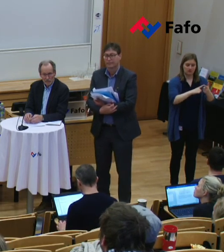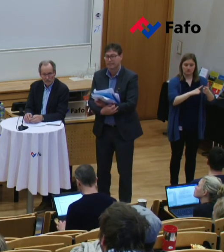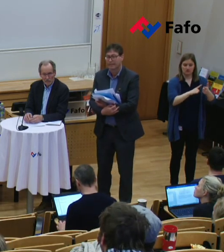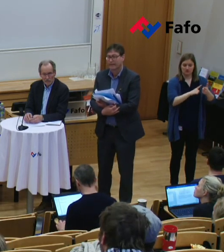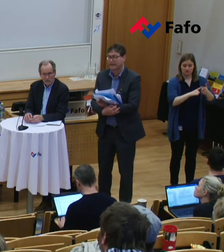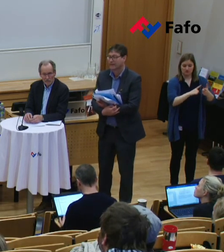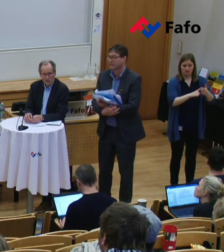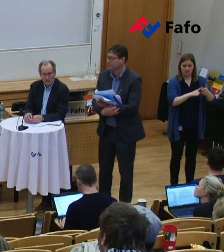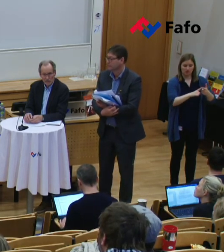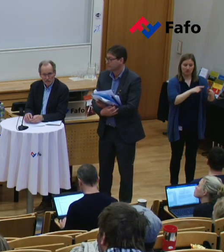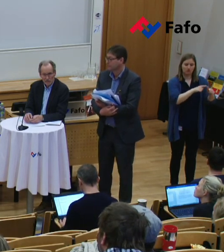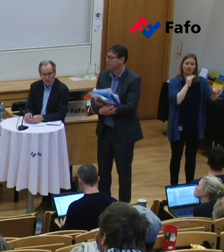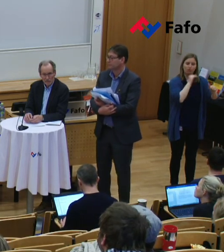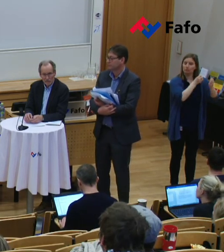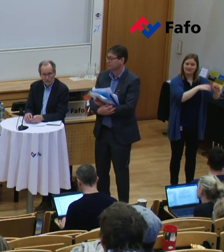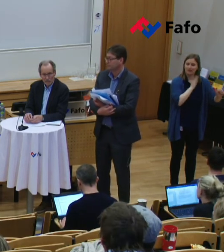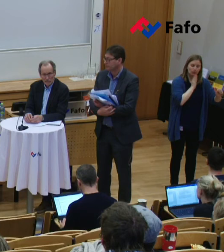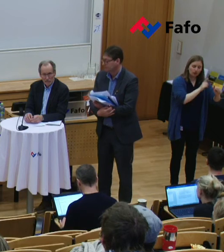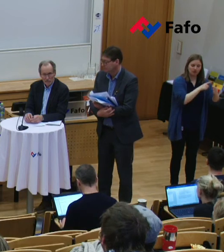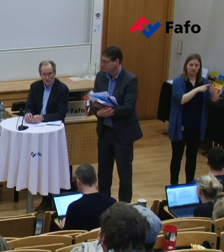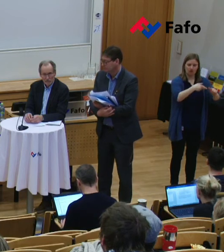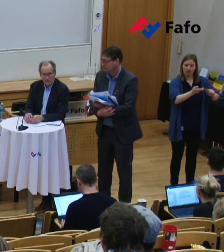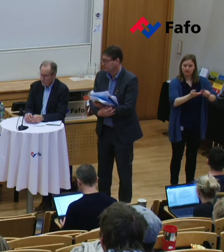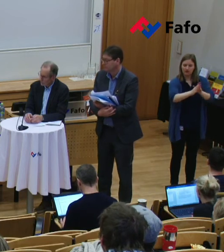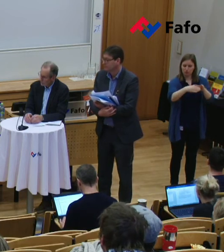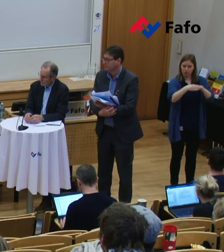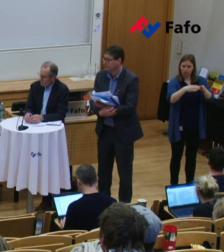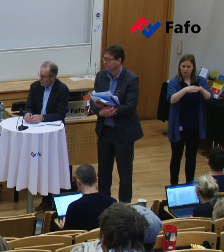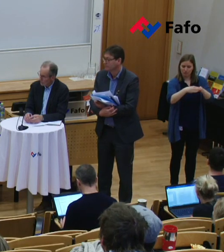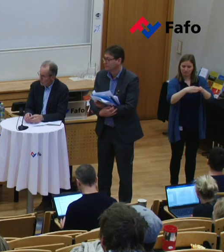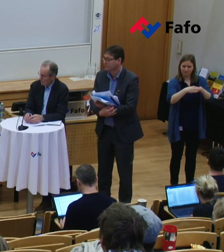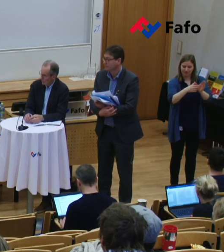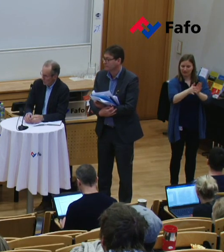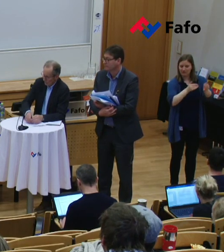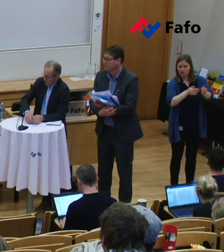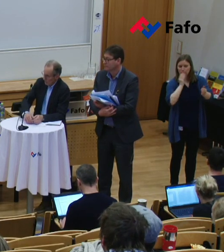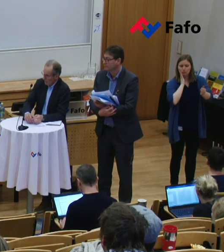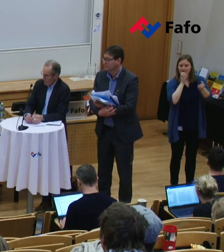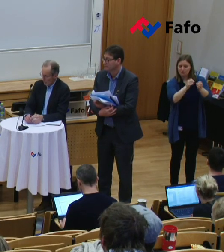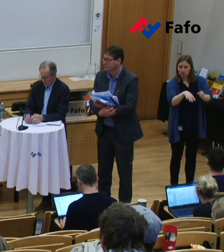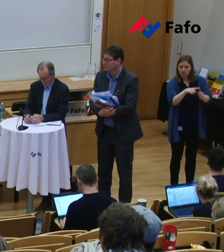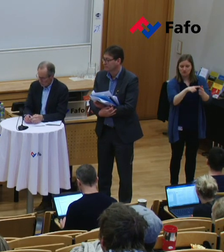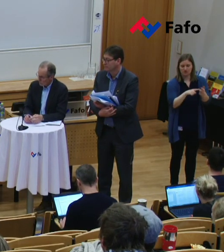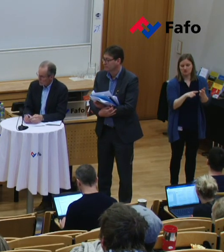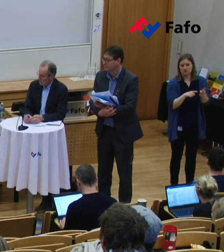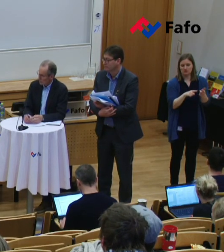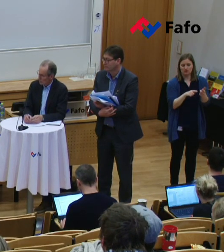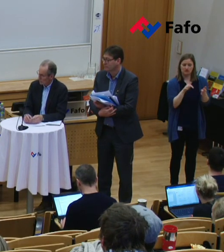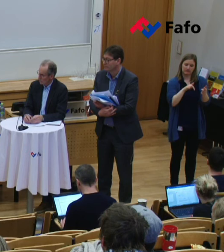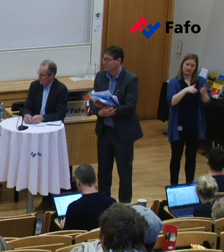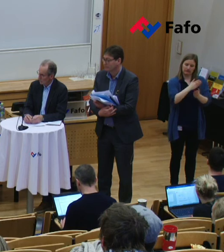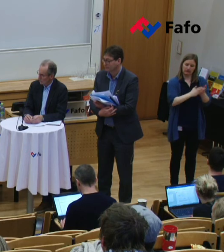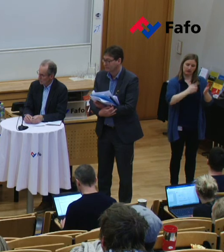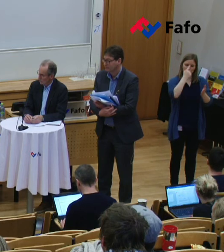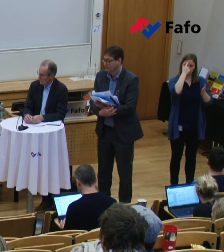ikke mister boligen til ulike andre grupper som blir definert som bostedsløse, så det her en del av den kunnskapen